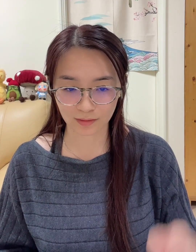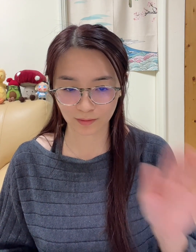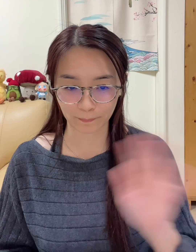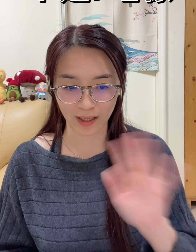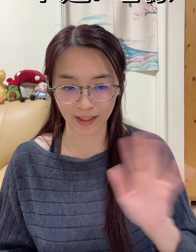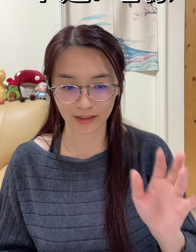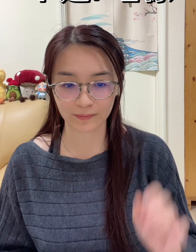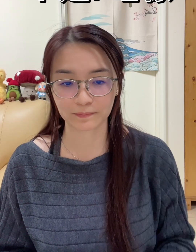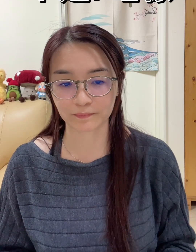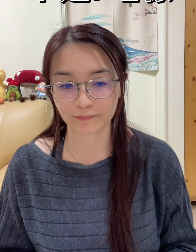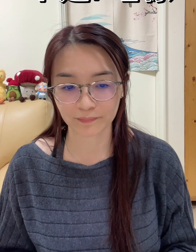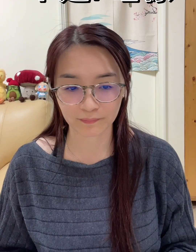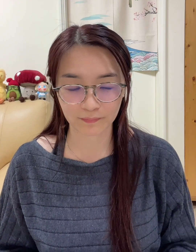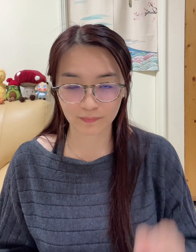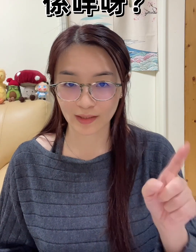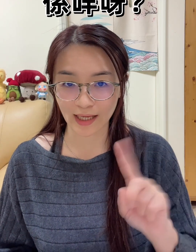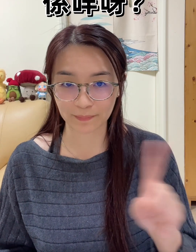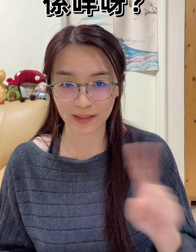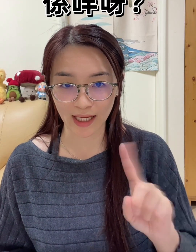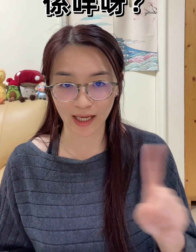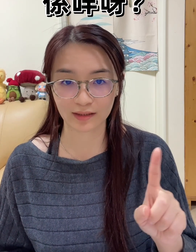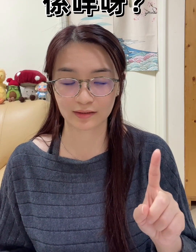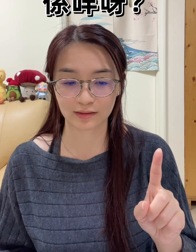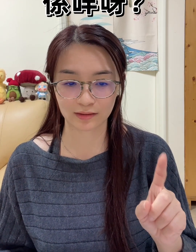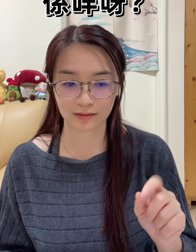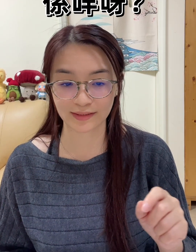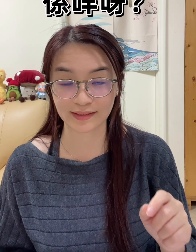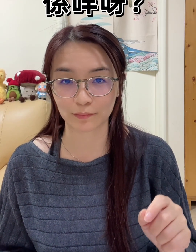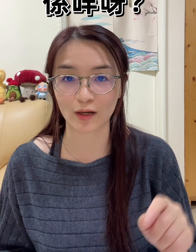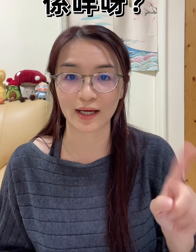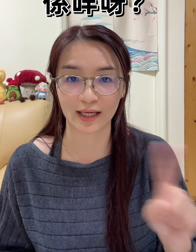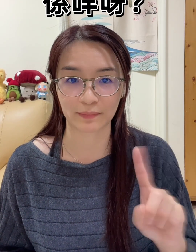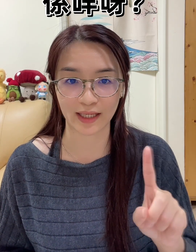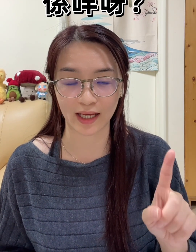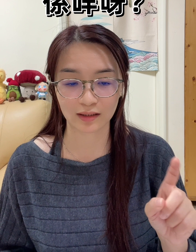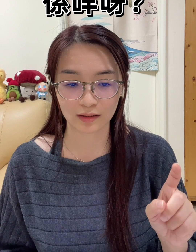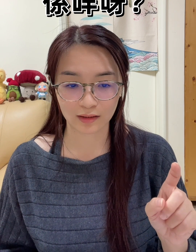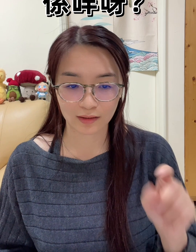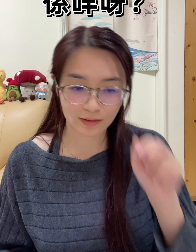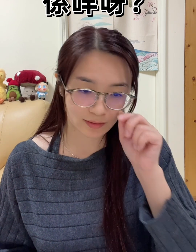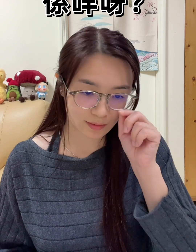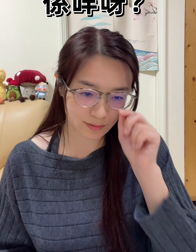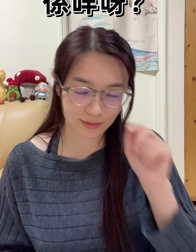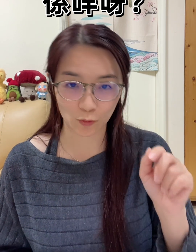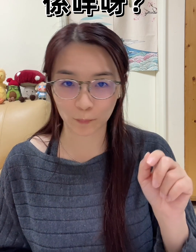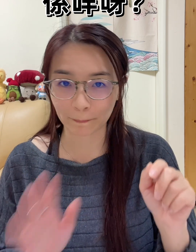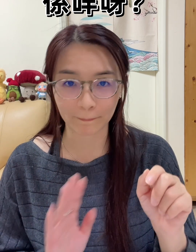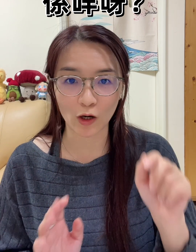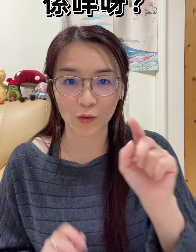唔係，係乜嘢？是什麼啦？係乜嘢？就唔可